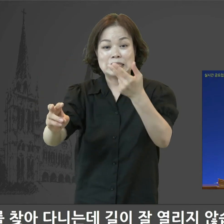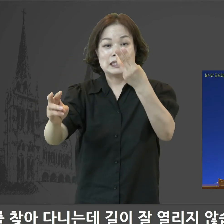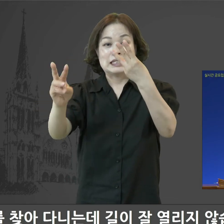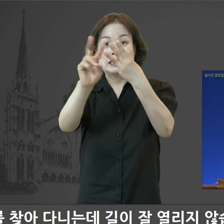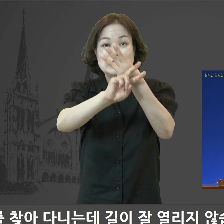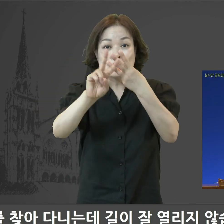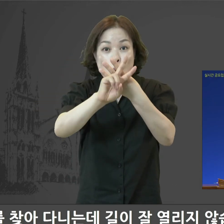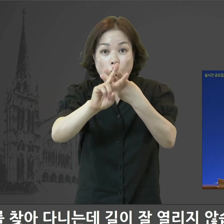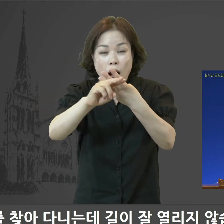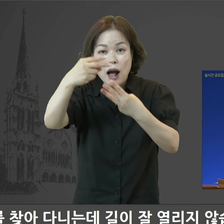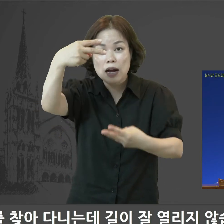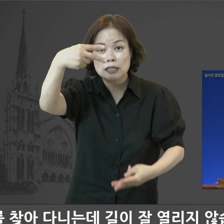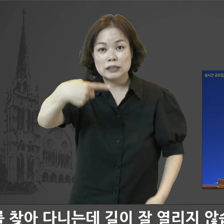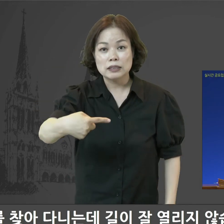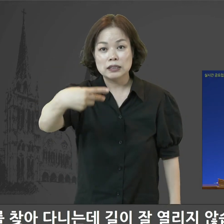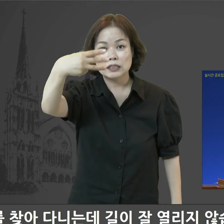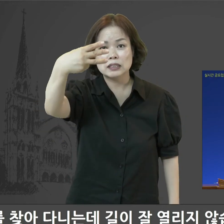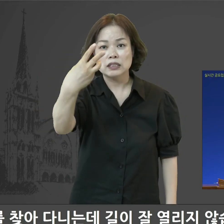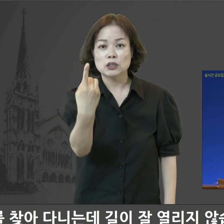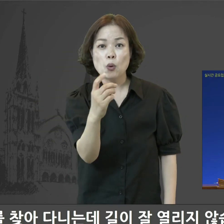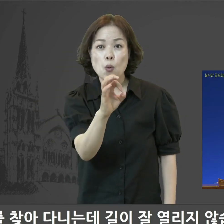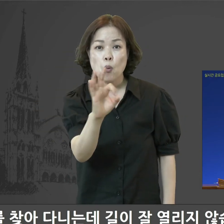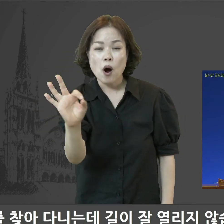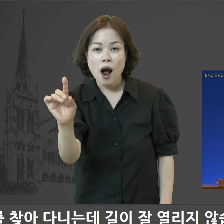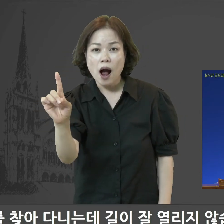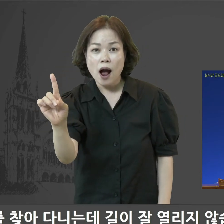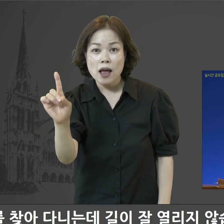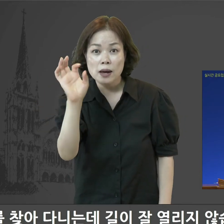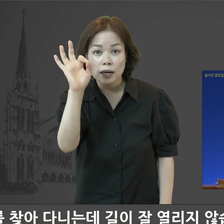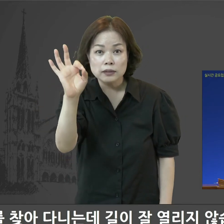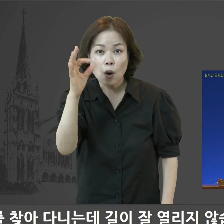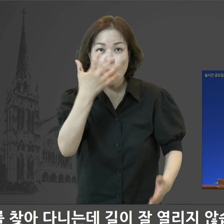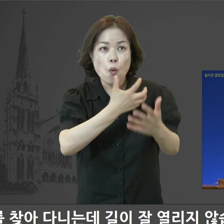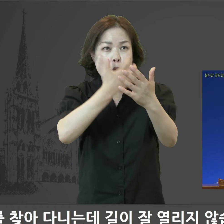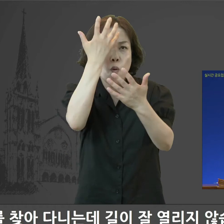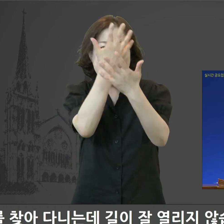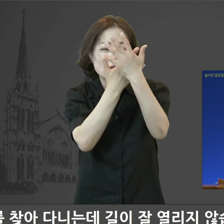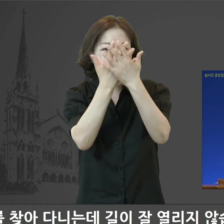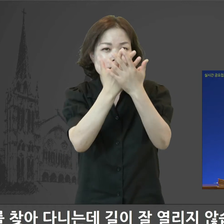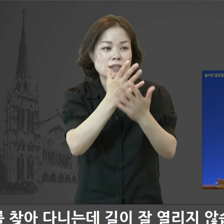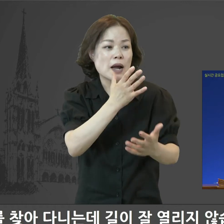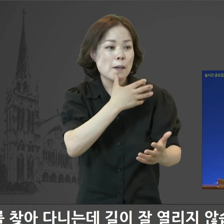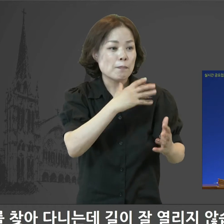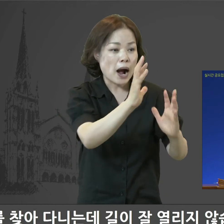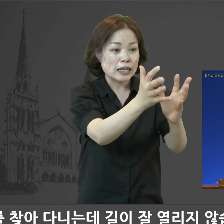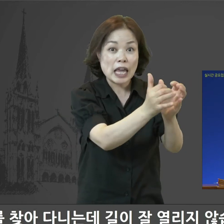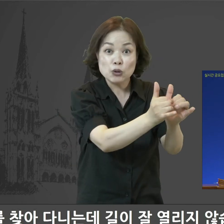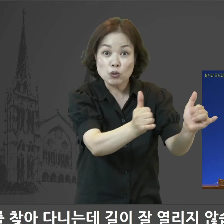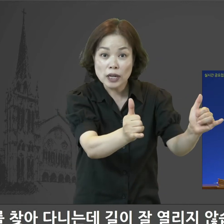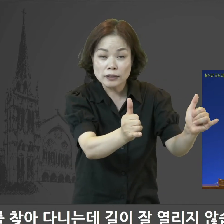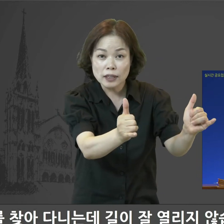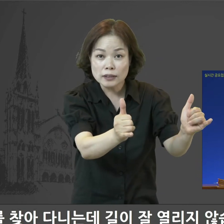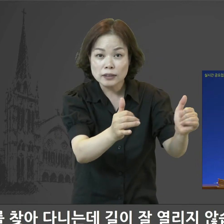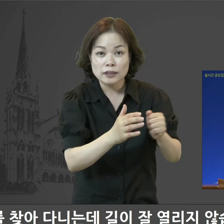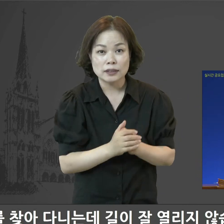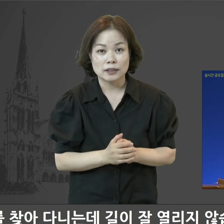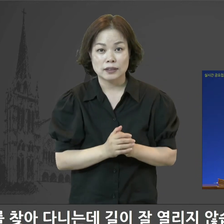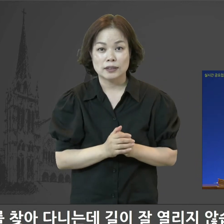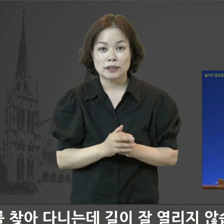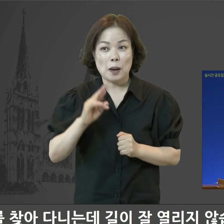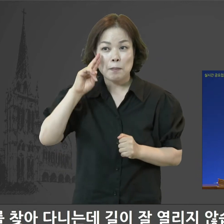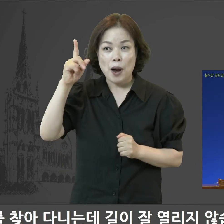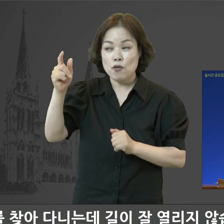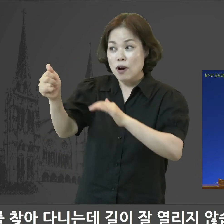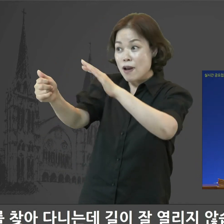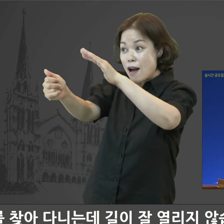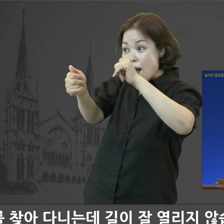뭘 봅니까? 환상을 보죠. 무슨 환상이었습니까? 마케도니아 사람들이 바울을 이렇게 청하는 환상을 보는